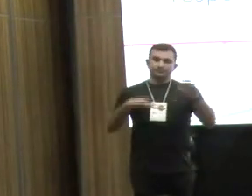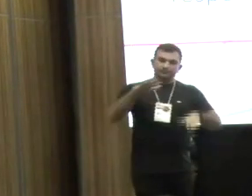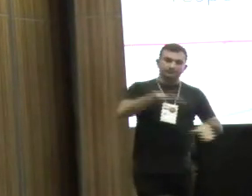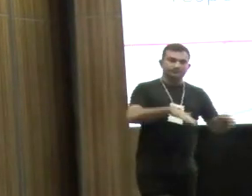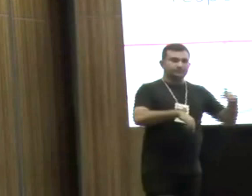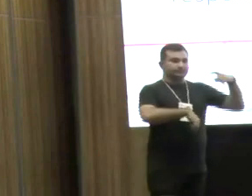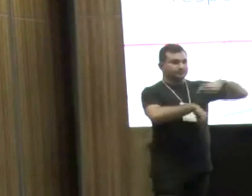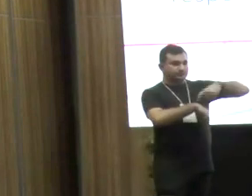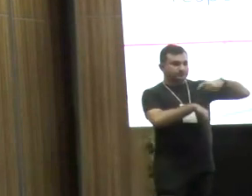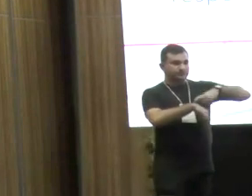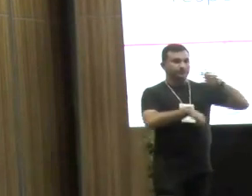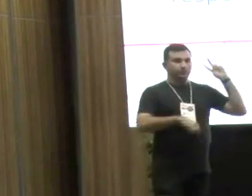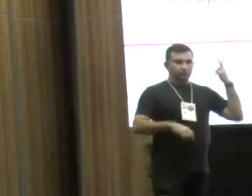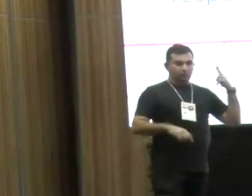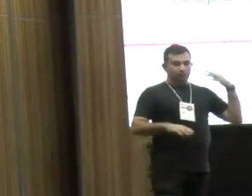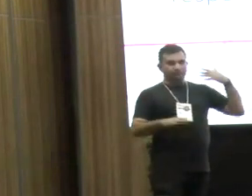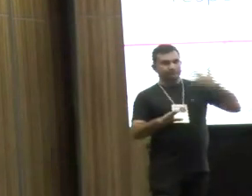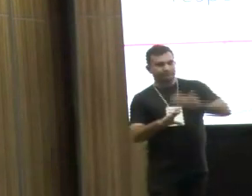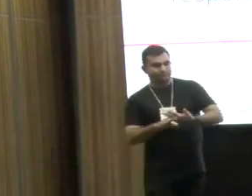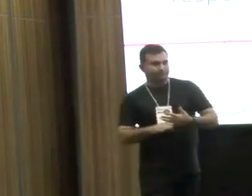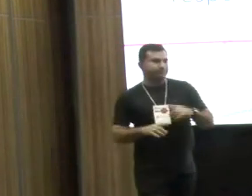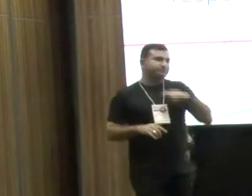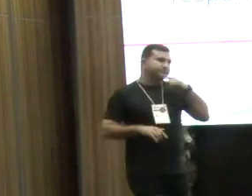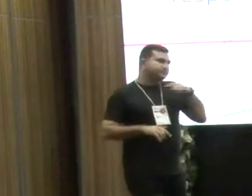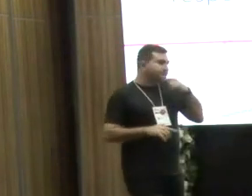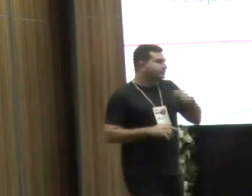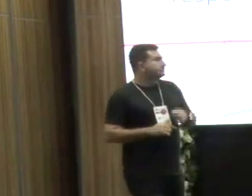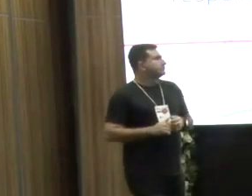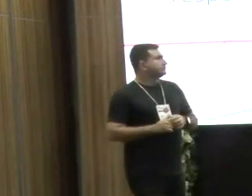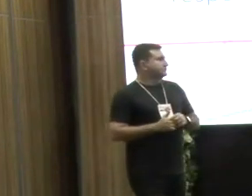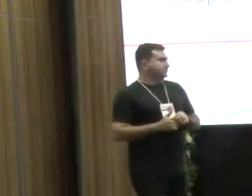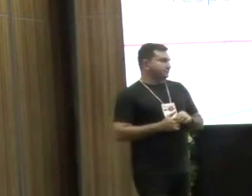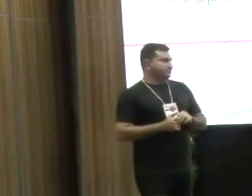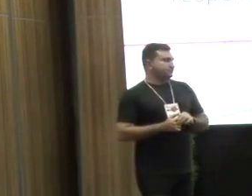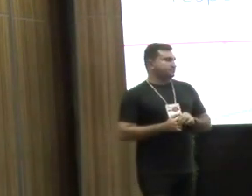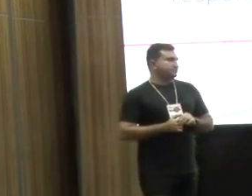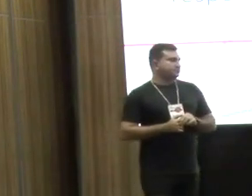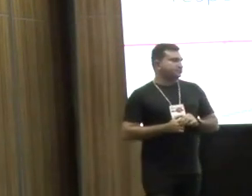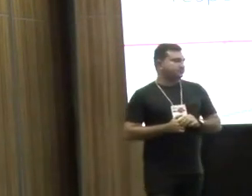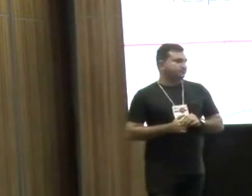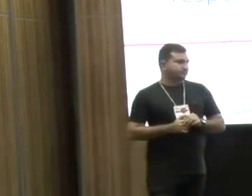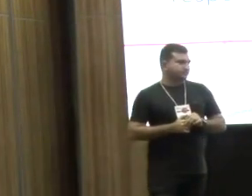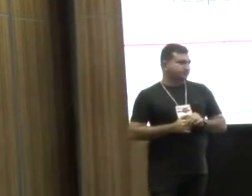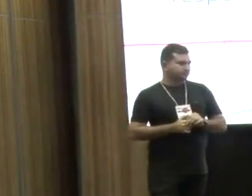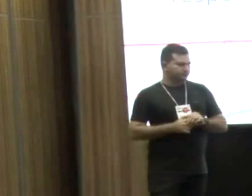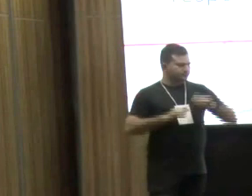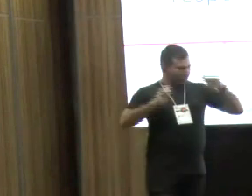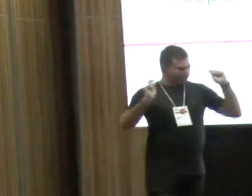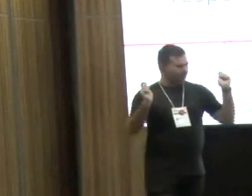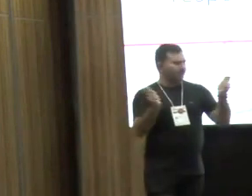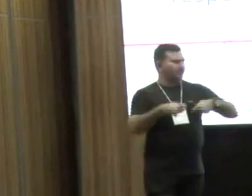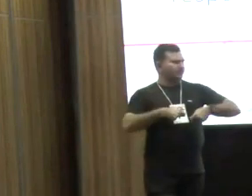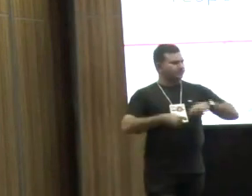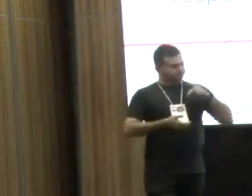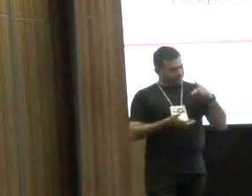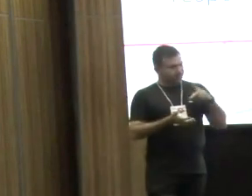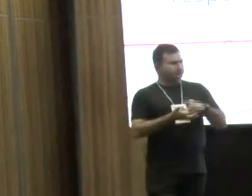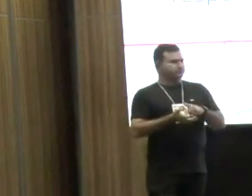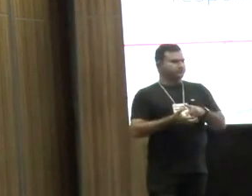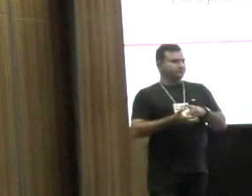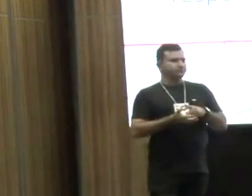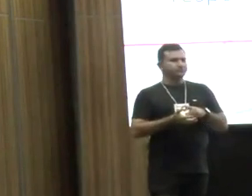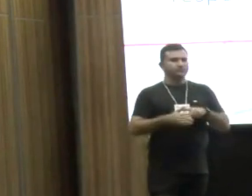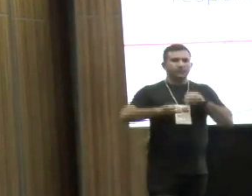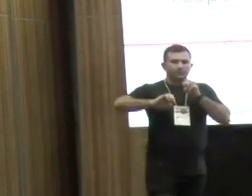tempo histórico. Tá? E aí nós vamos falar um pouquinho. É possível que